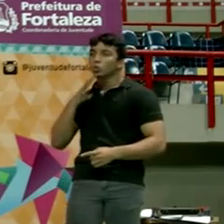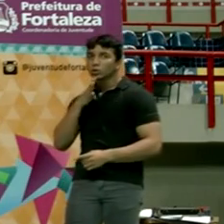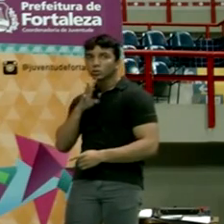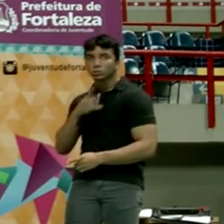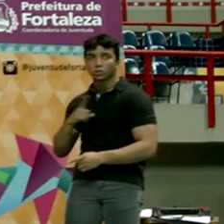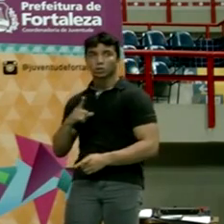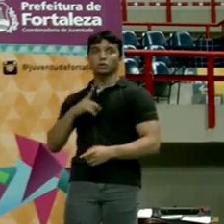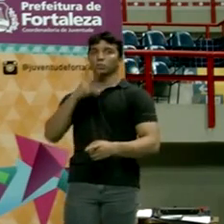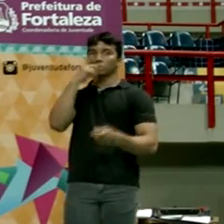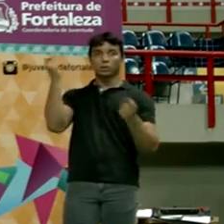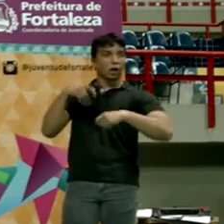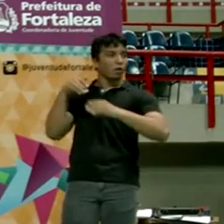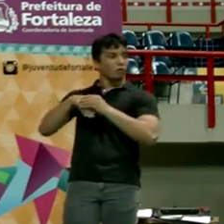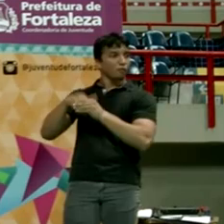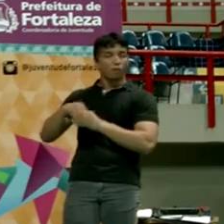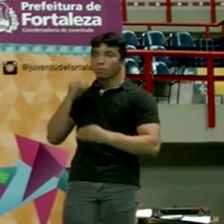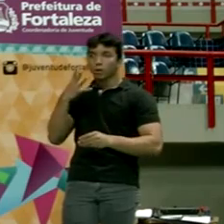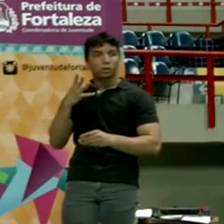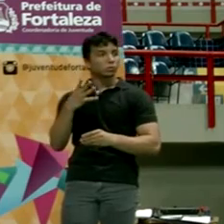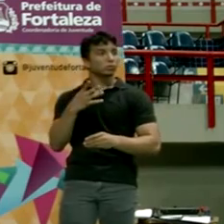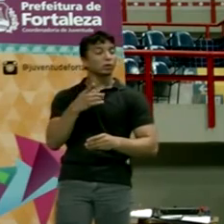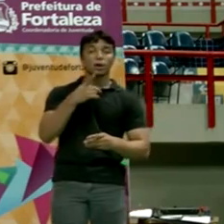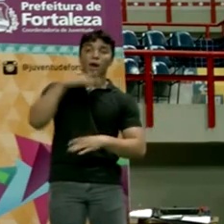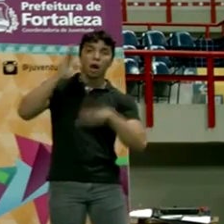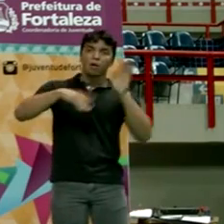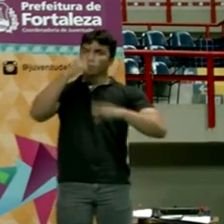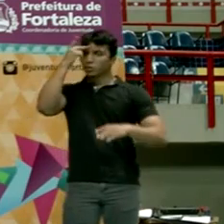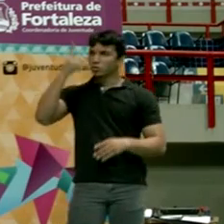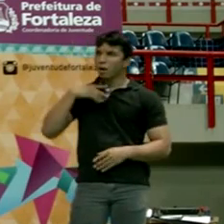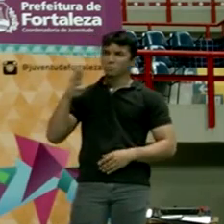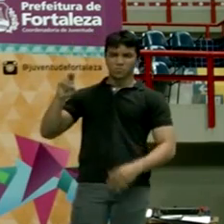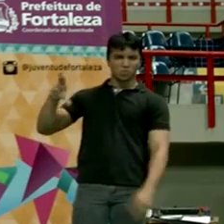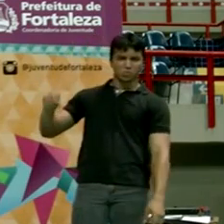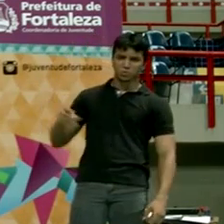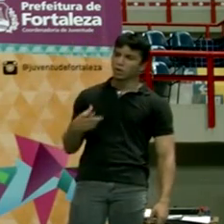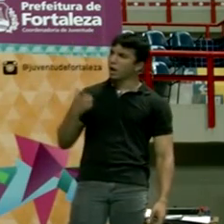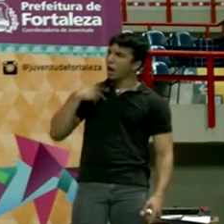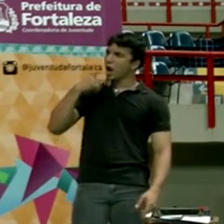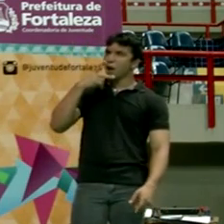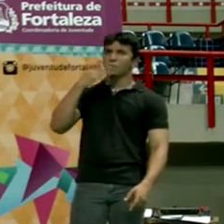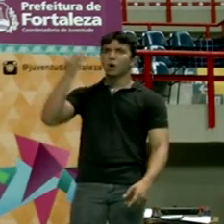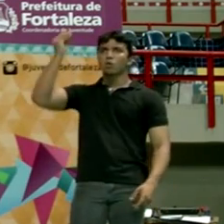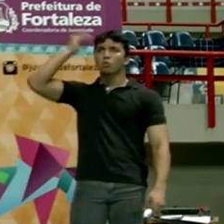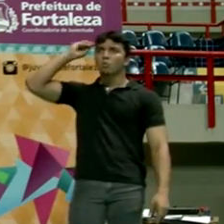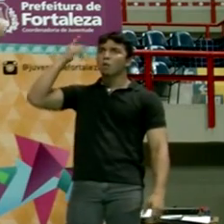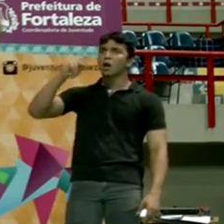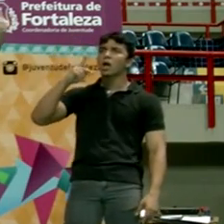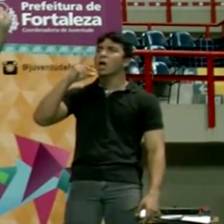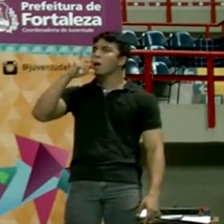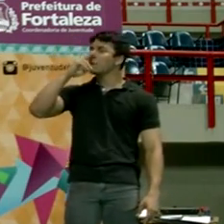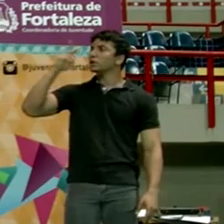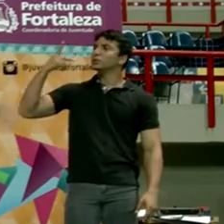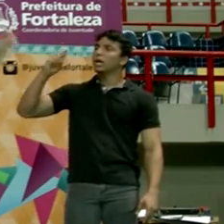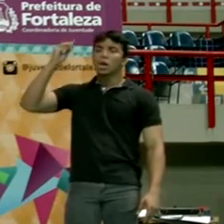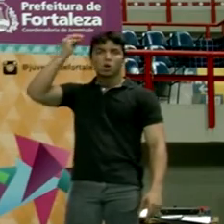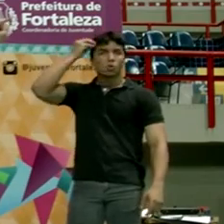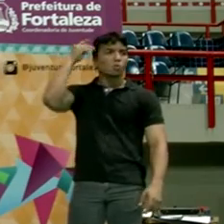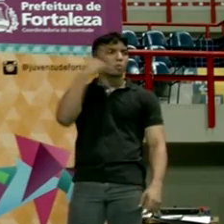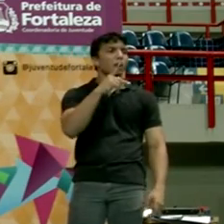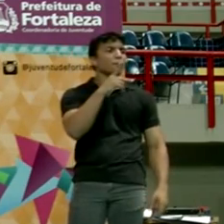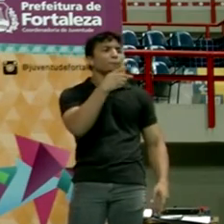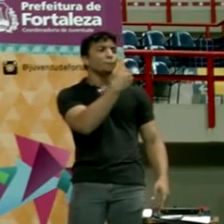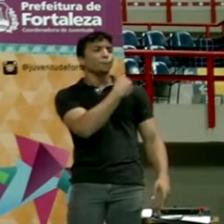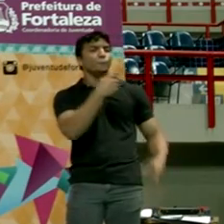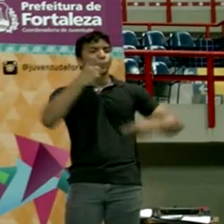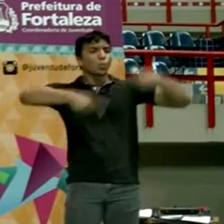conhecimento, pode votar bem. Às vezes as pessoas me dizem assim, mas Bruno, a culpa da situação do Brasil é